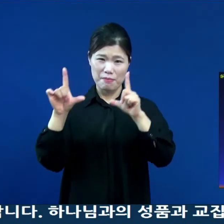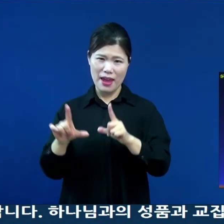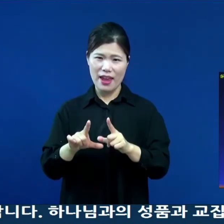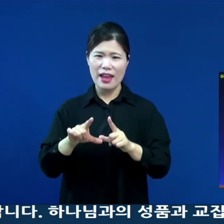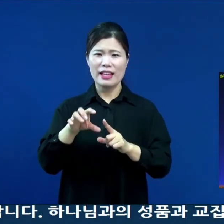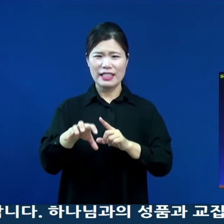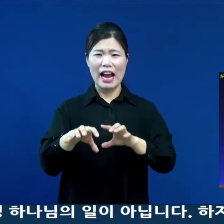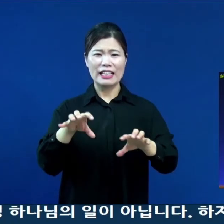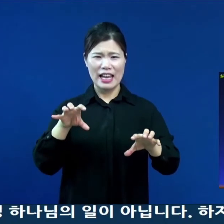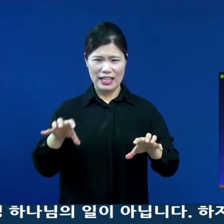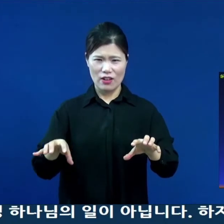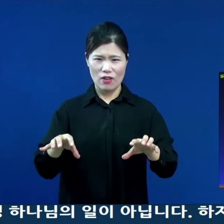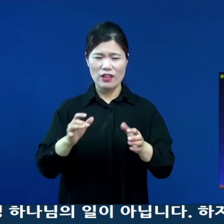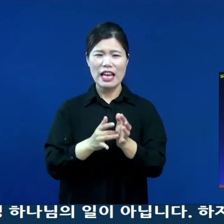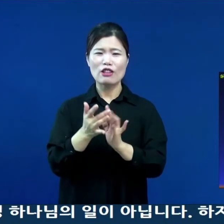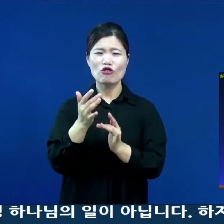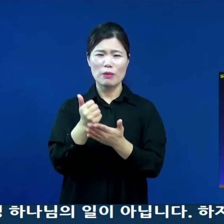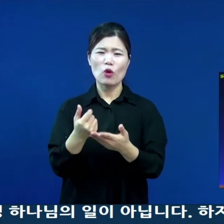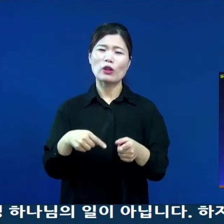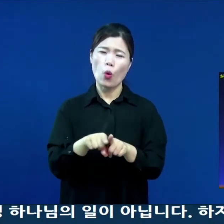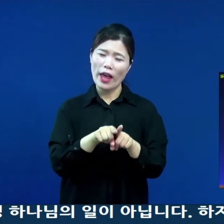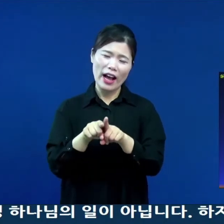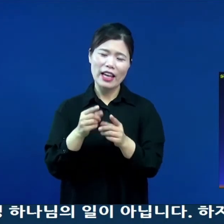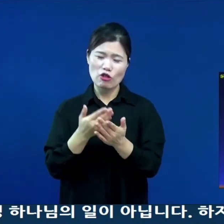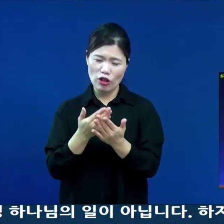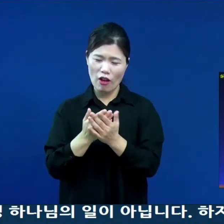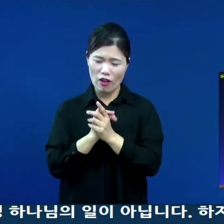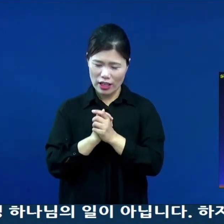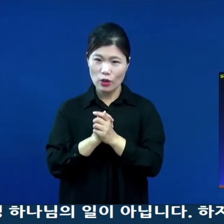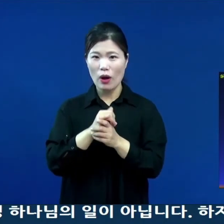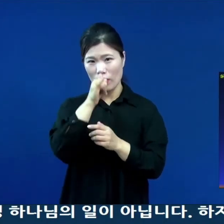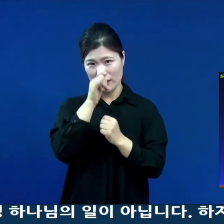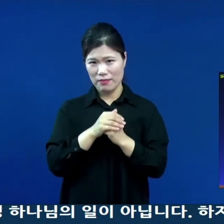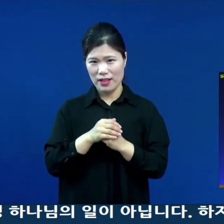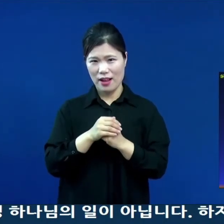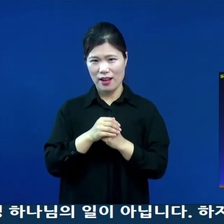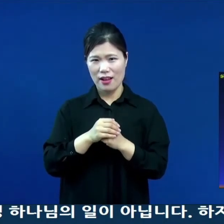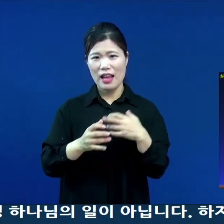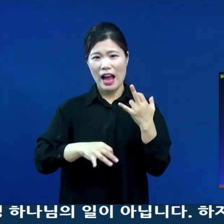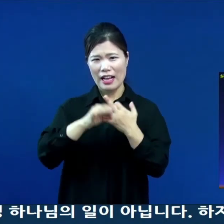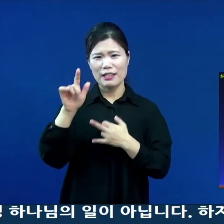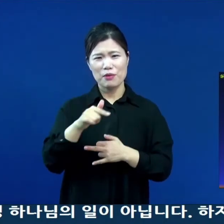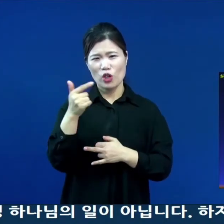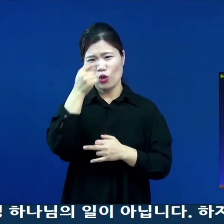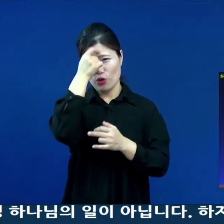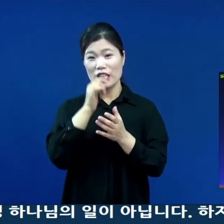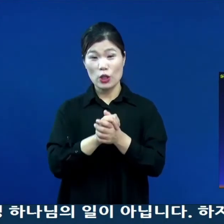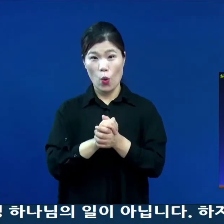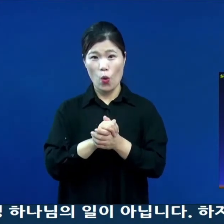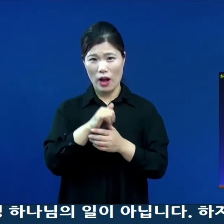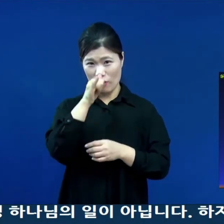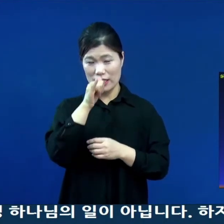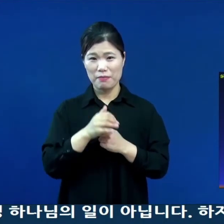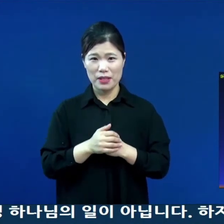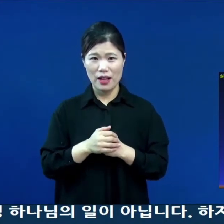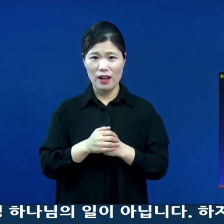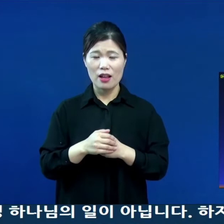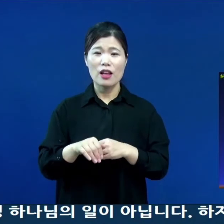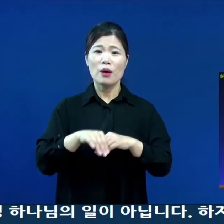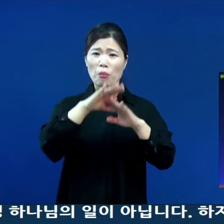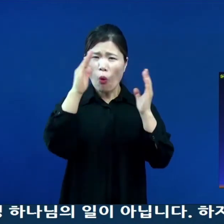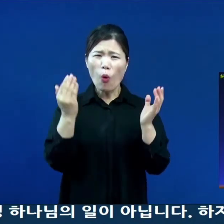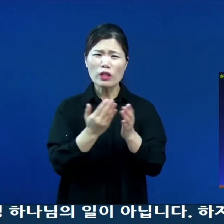동행하기를 기도하는 겁니다. 아침 저녁으로 그 기도를 제일 많이 합니다. 물론 모든 성도님들 한 분 한